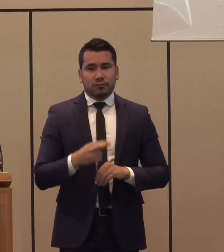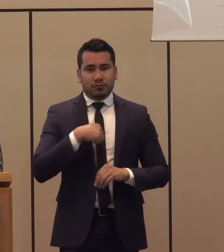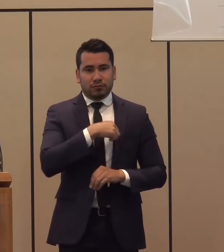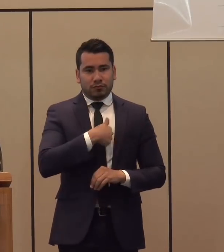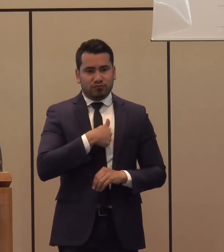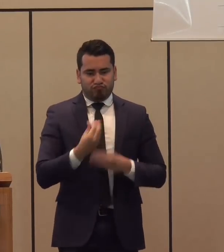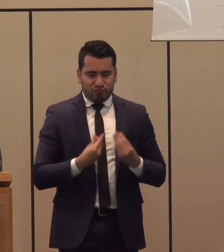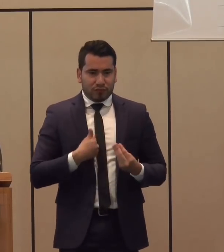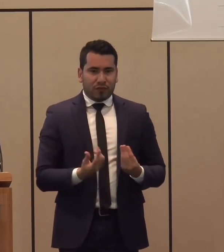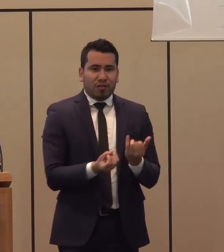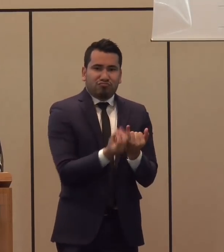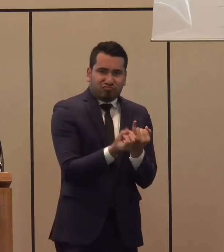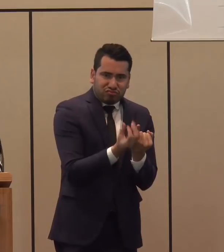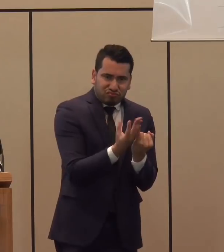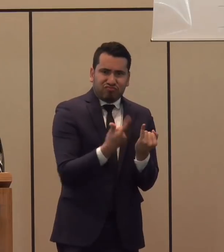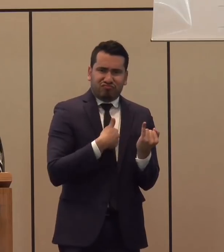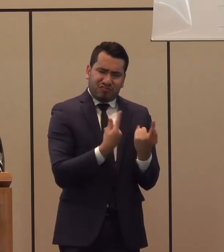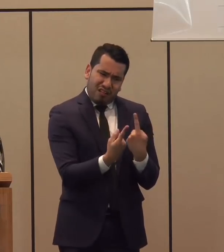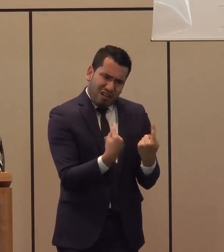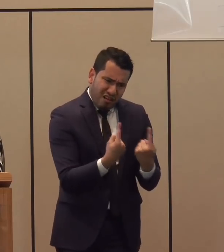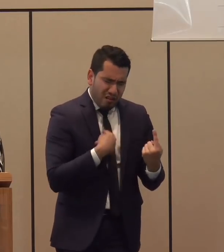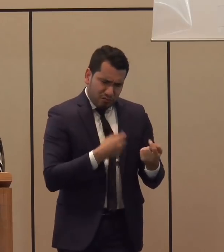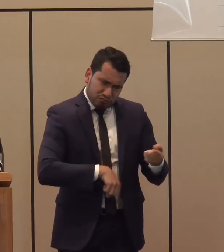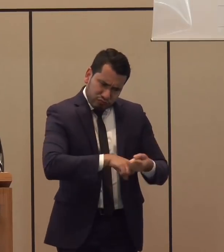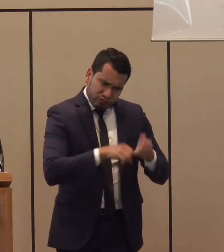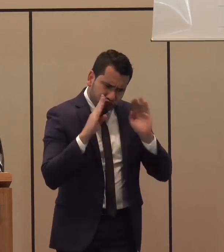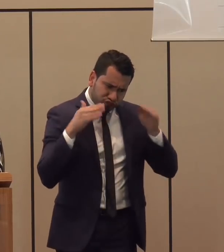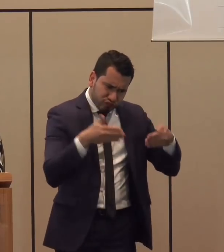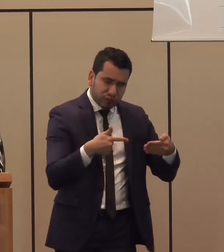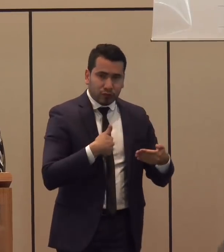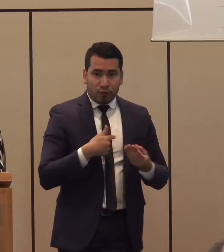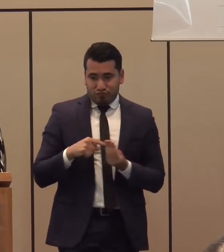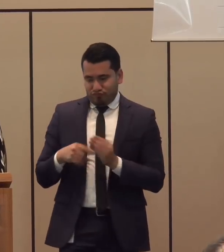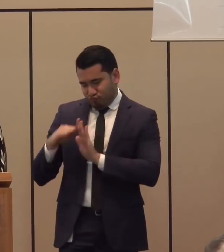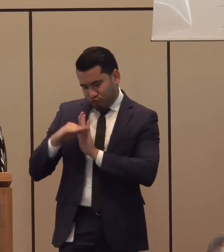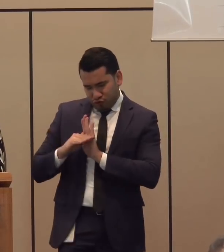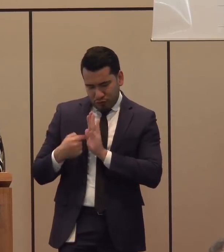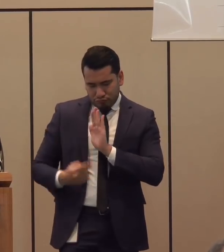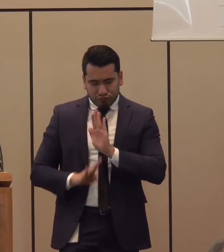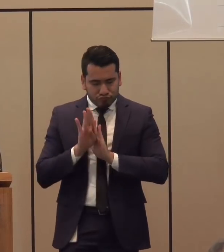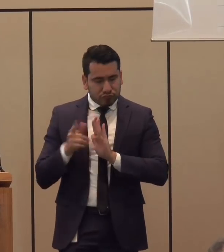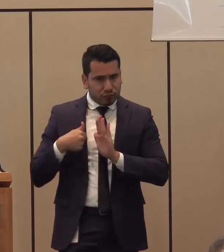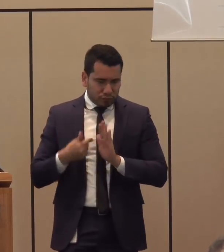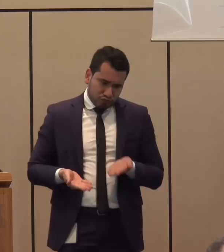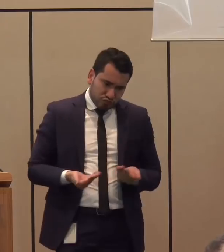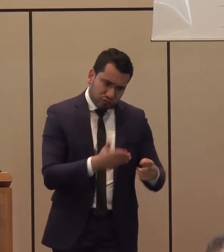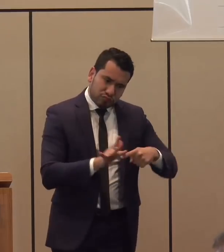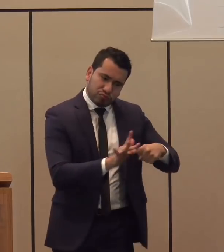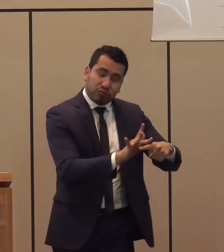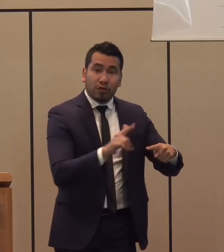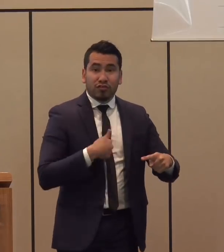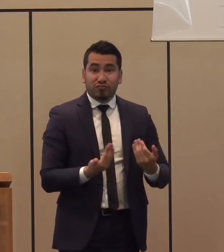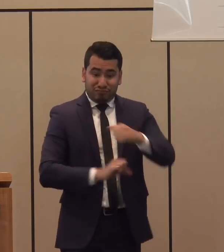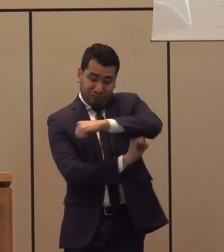el apoyo a la industria en el diálogo con la industria en seguir implementando nuestra política de desarrollo empresarial que tiene estos ejes